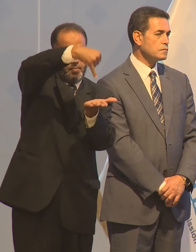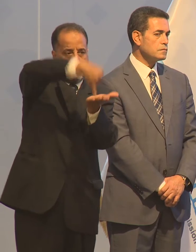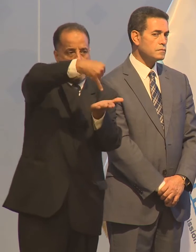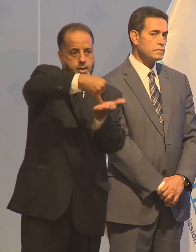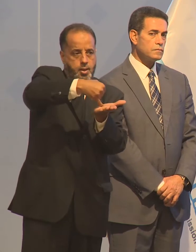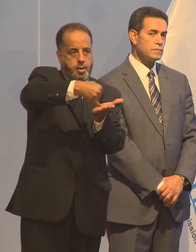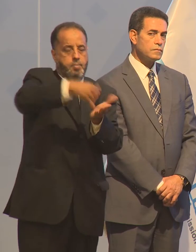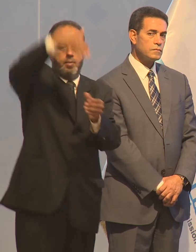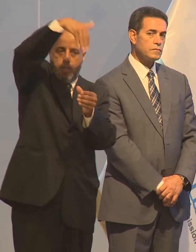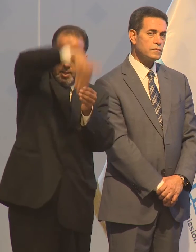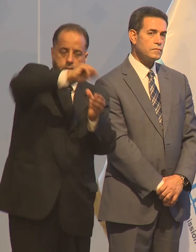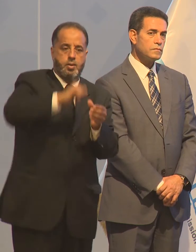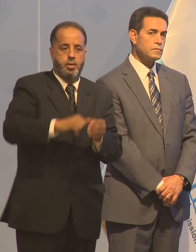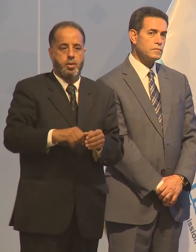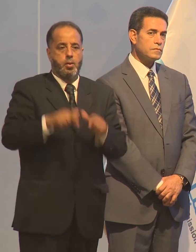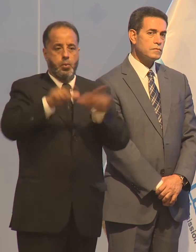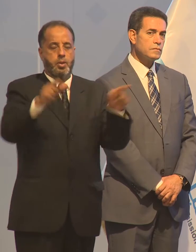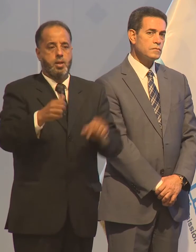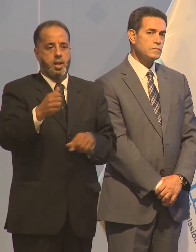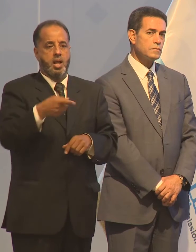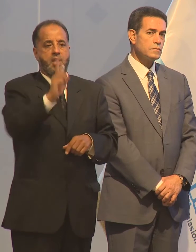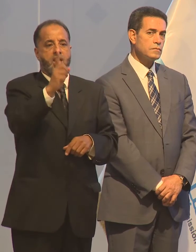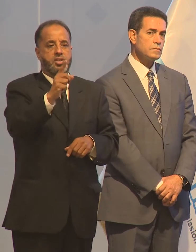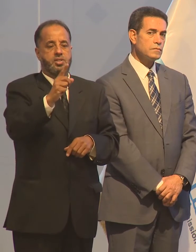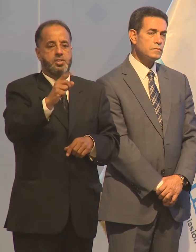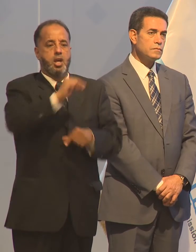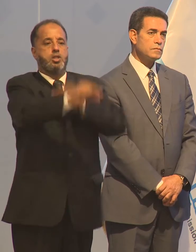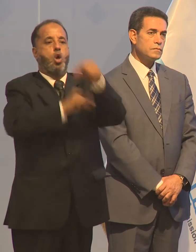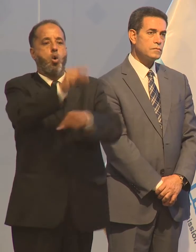الاقتراع. حتى الآن أنجزت 11 دورة تدريبية